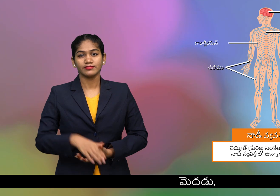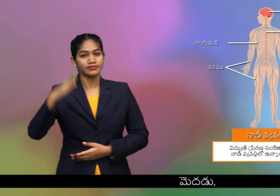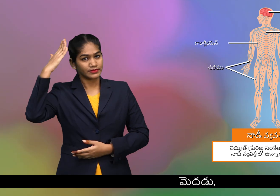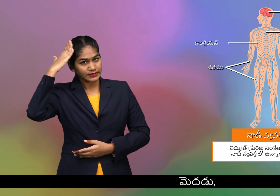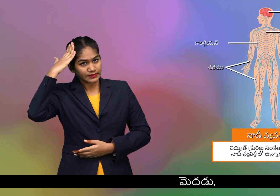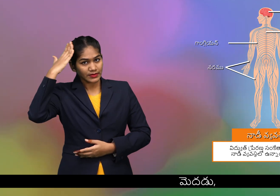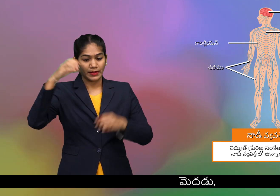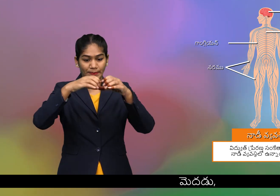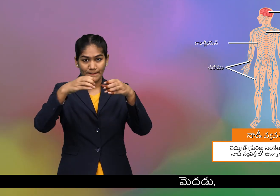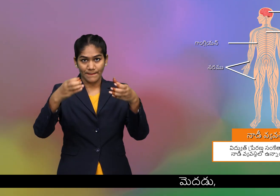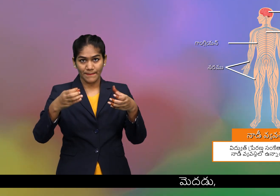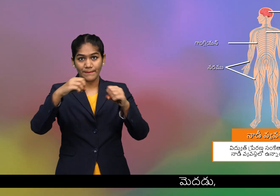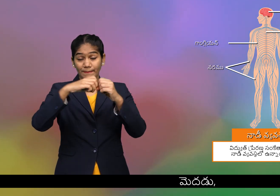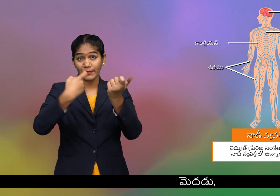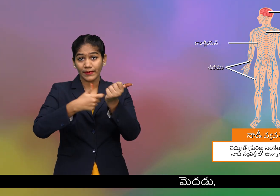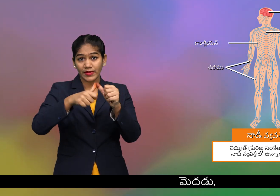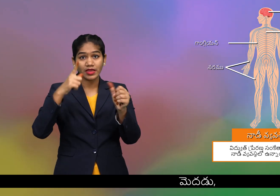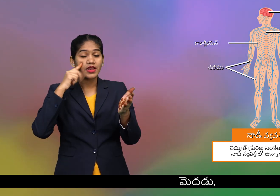మెదడు,